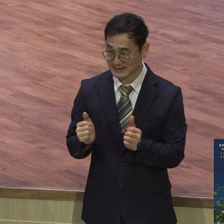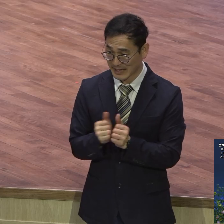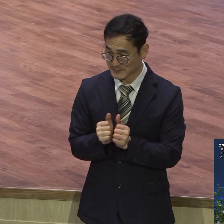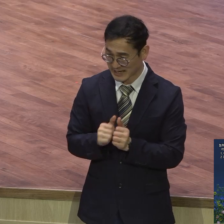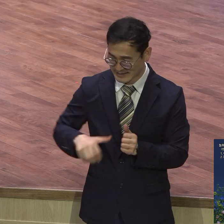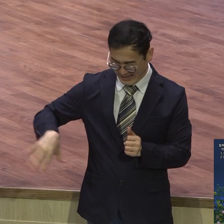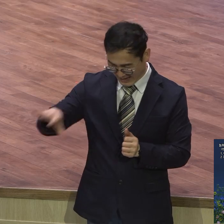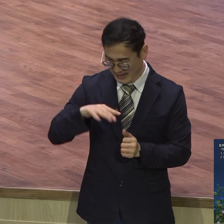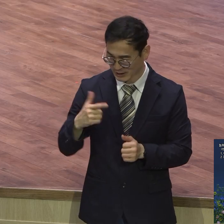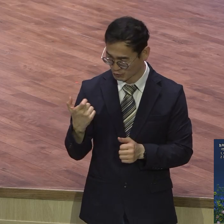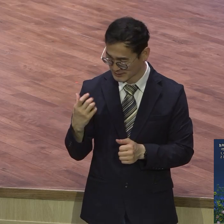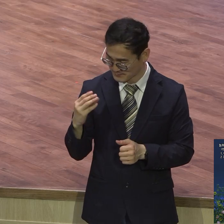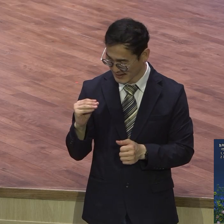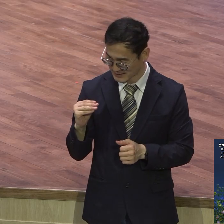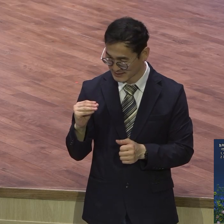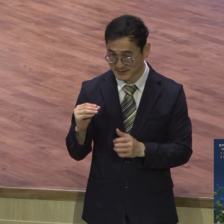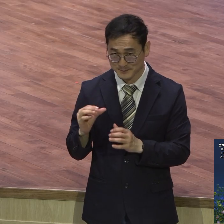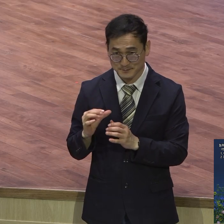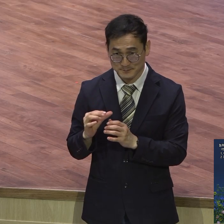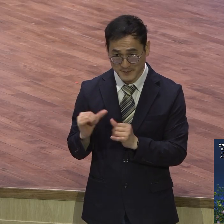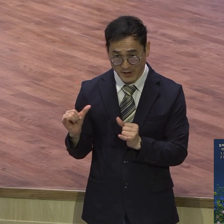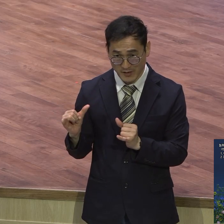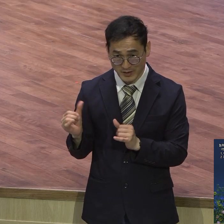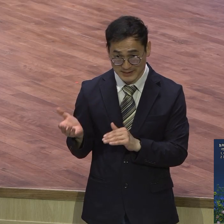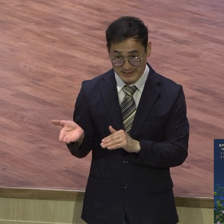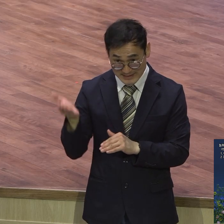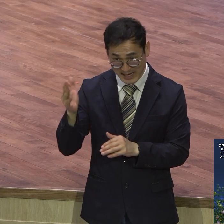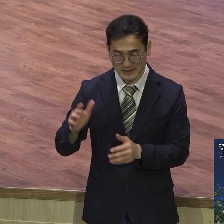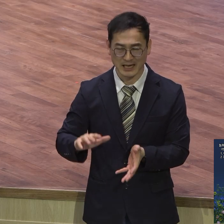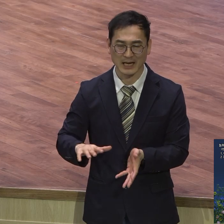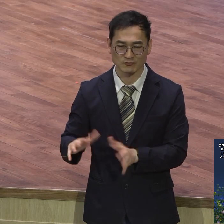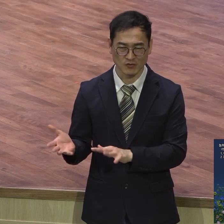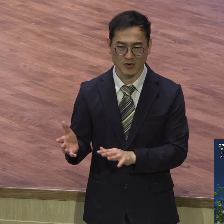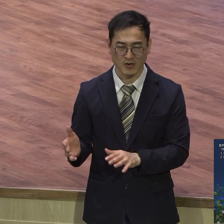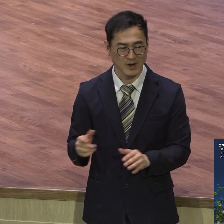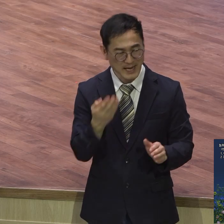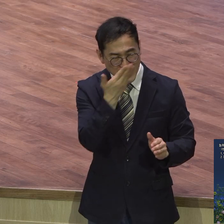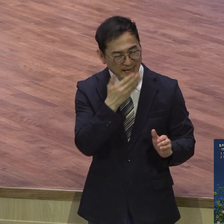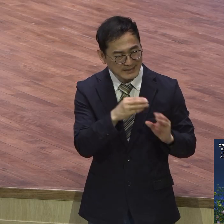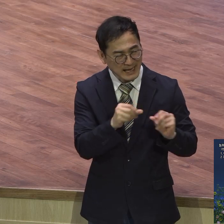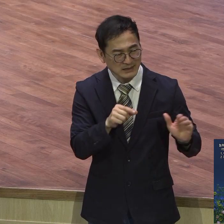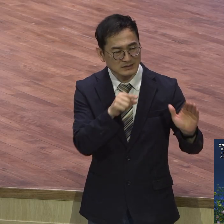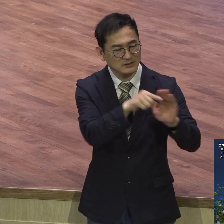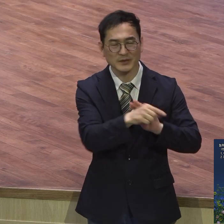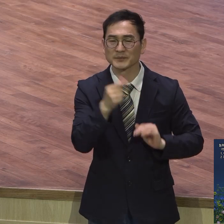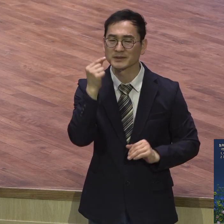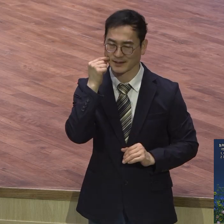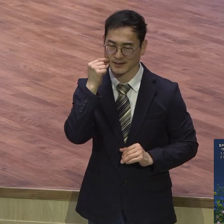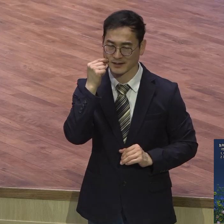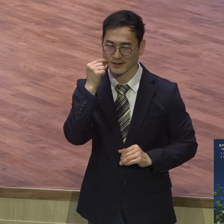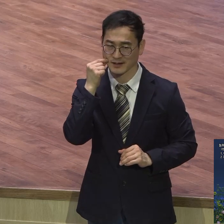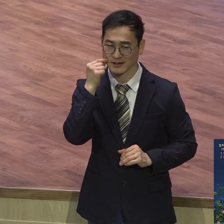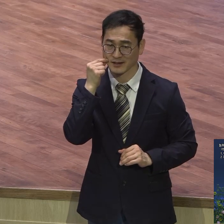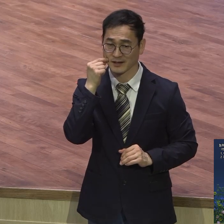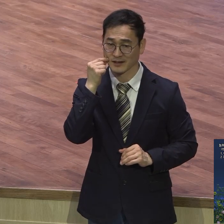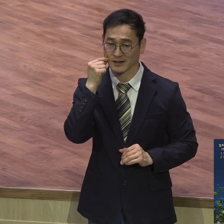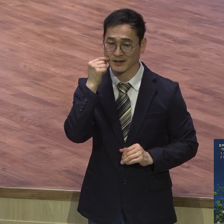죽었다니까 둘이나 둘이 요수와 갈랩만 살았어 두 정당권 둘이만 살았어 나머지 싹 다 매장이요